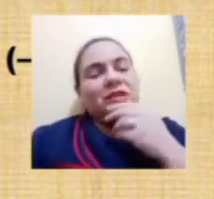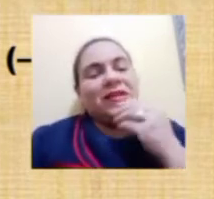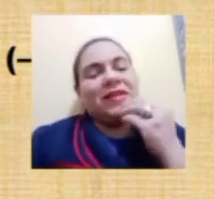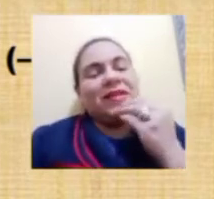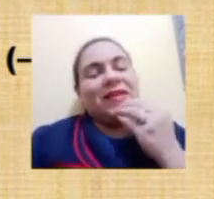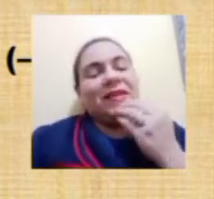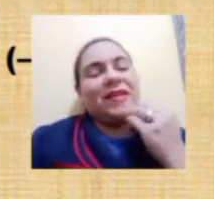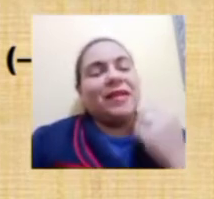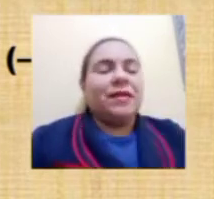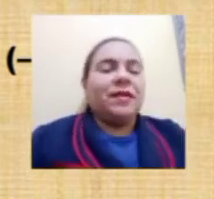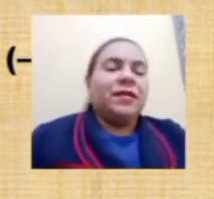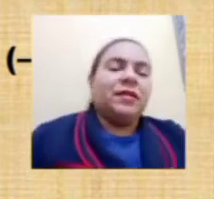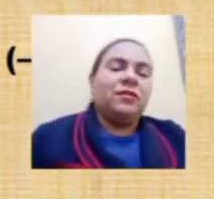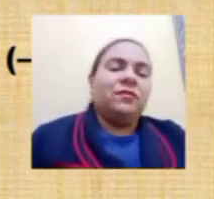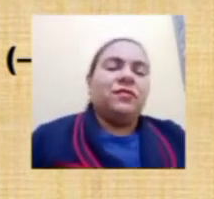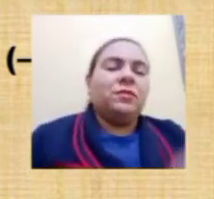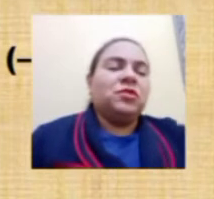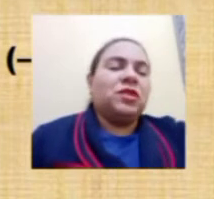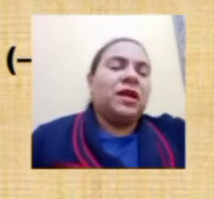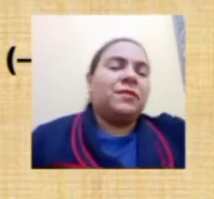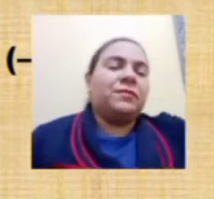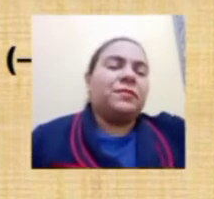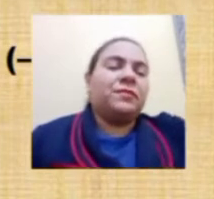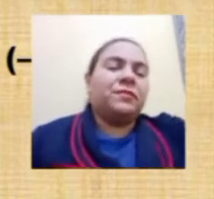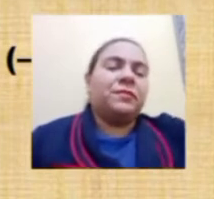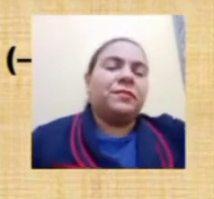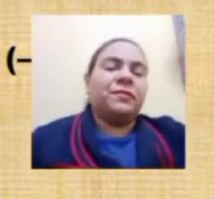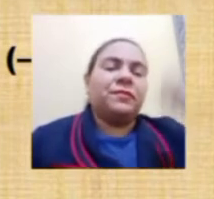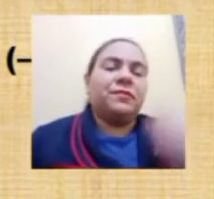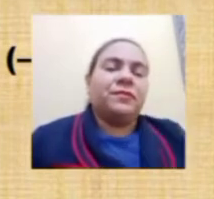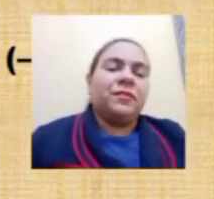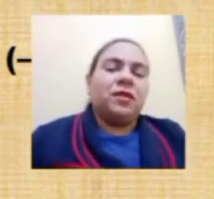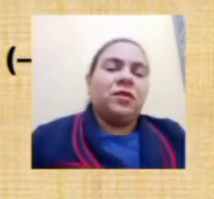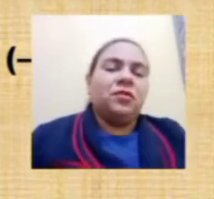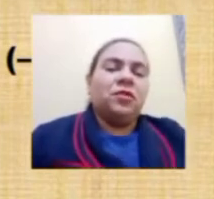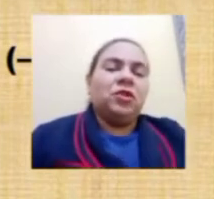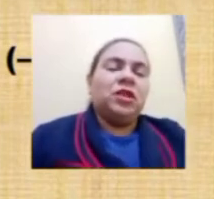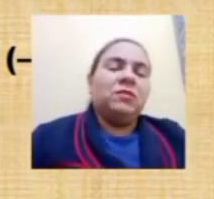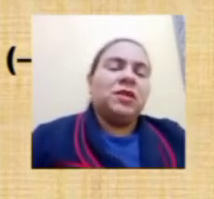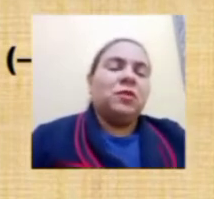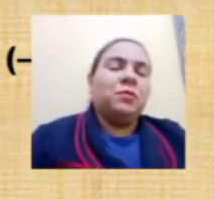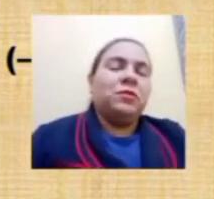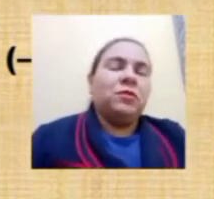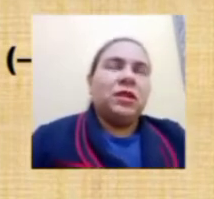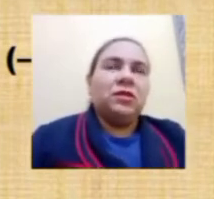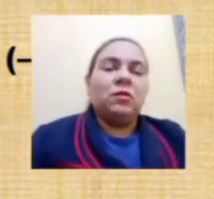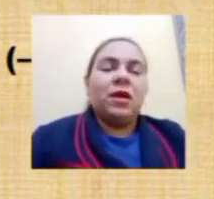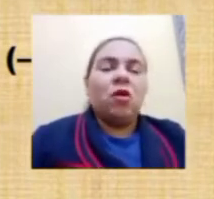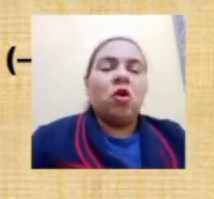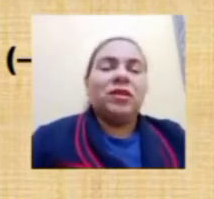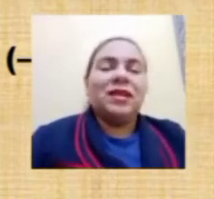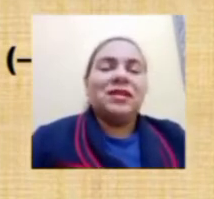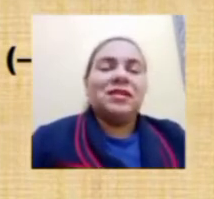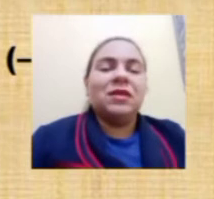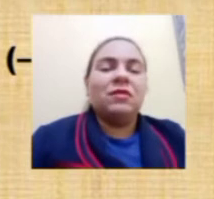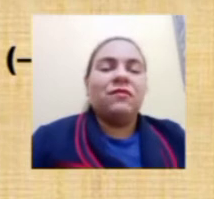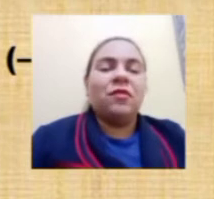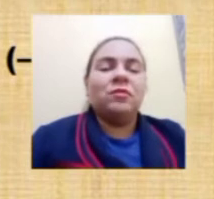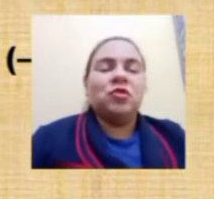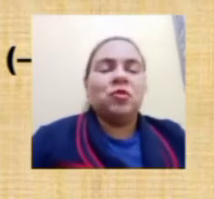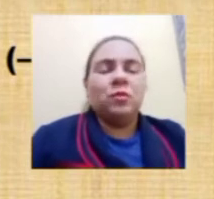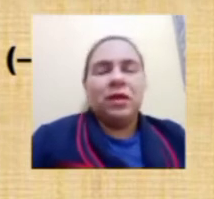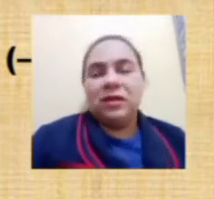diagonal, na horizontal, pessoal. Depois nós temos esse meio círculo aí. E por